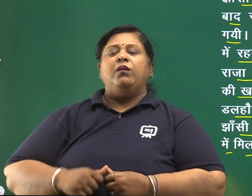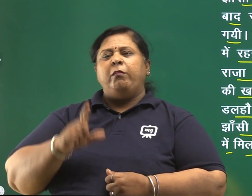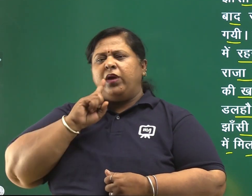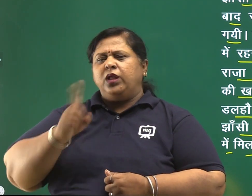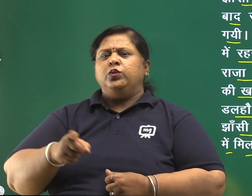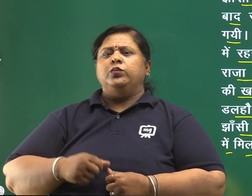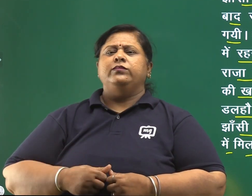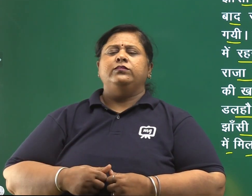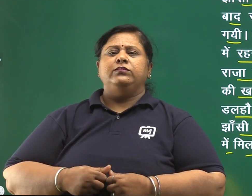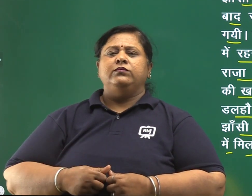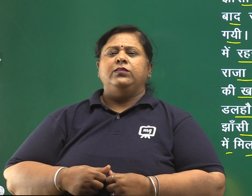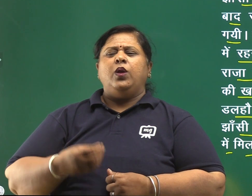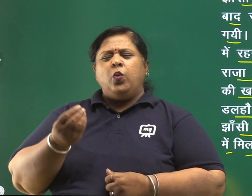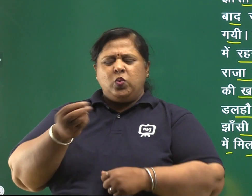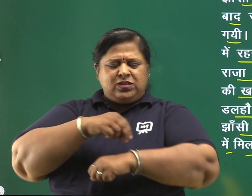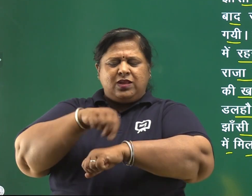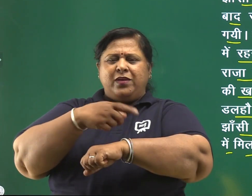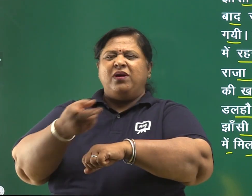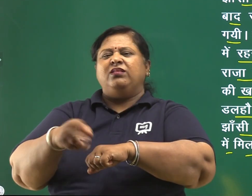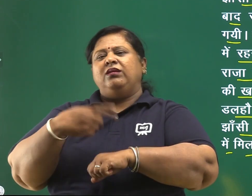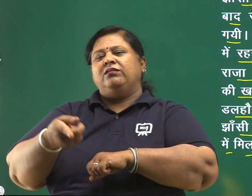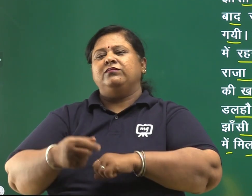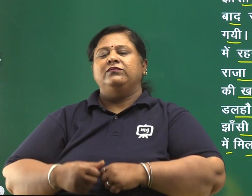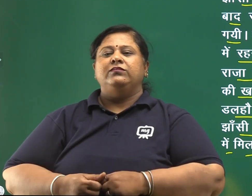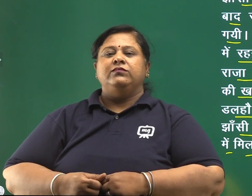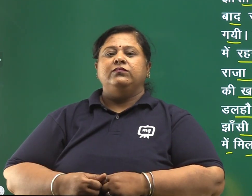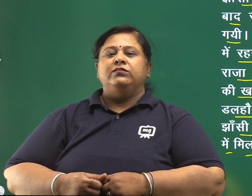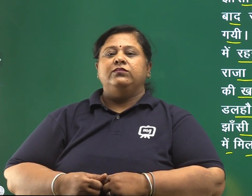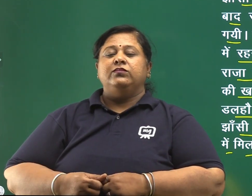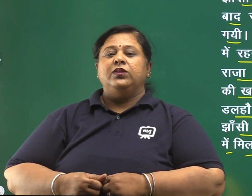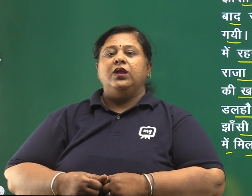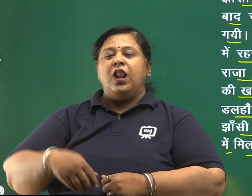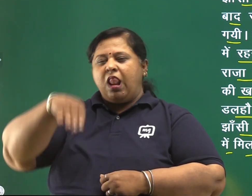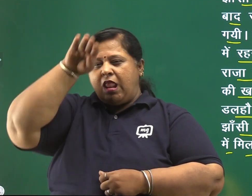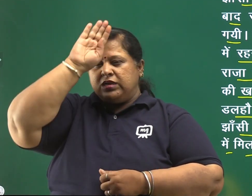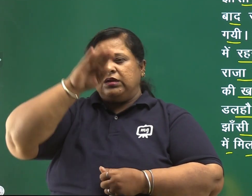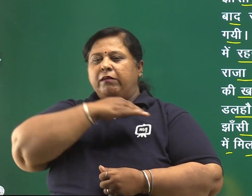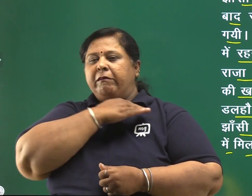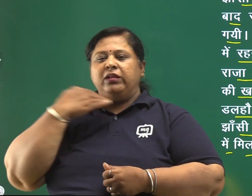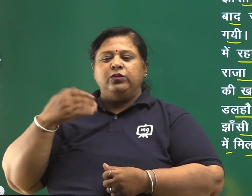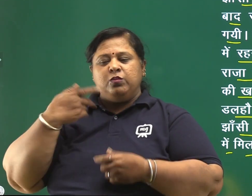परंतु कुछ समय बाद ही राजा की मृत्यु हो जाने पर